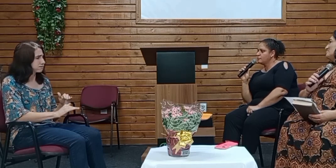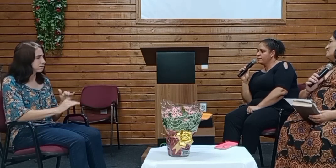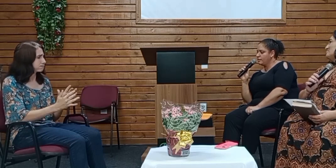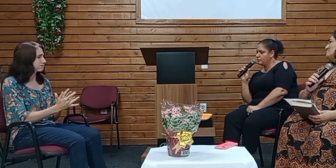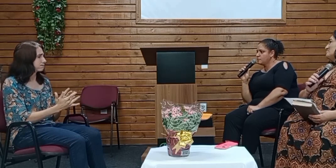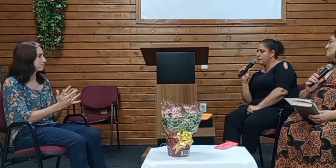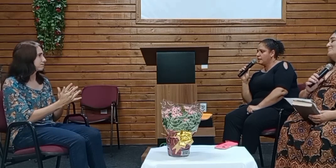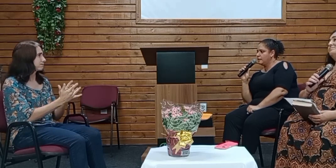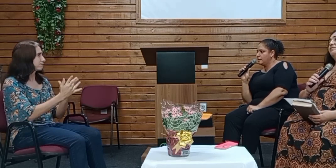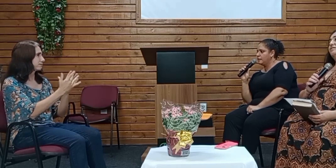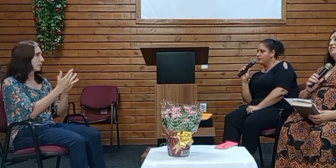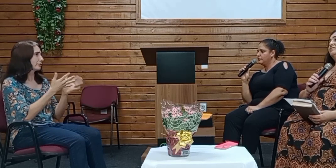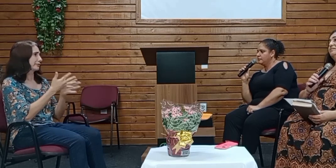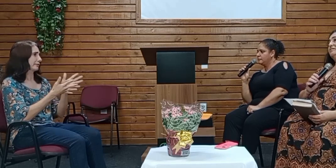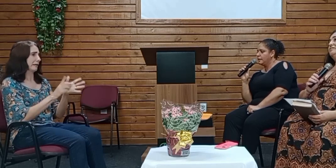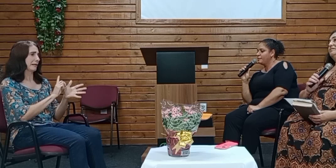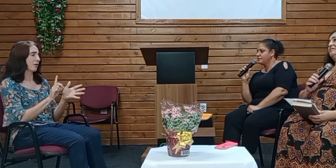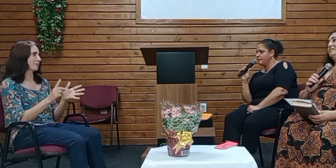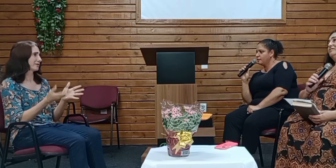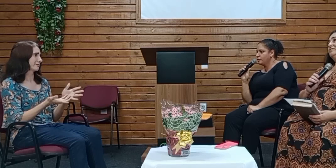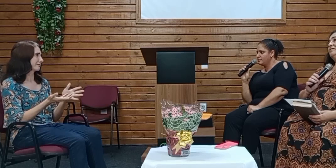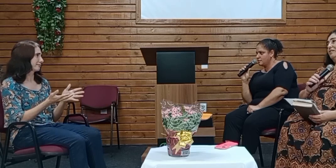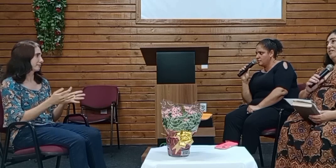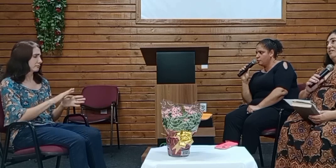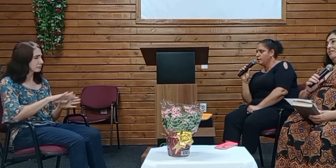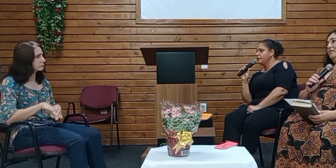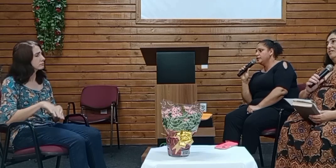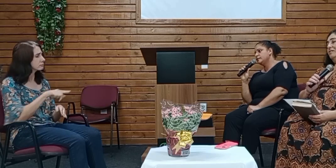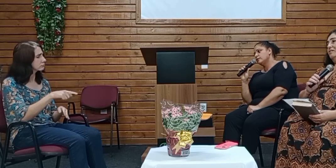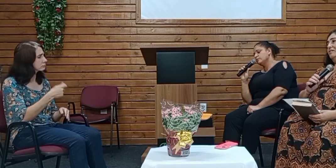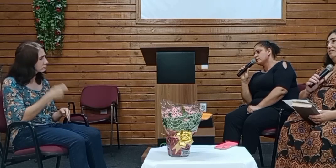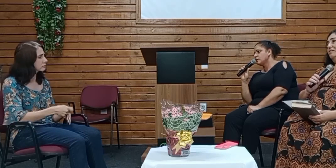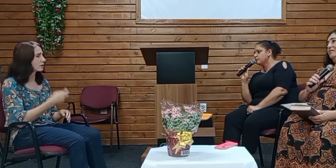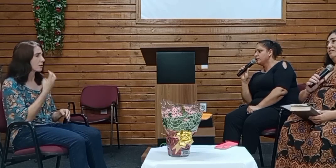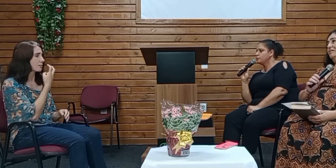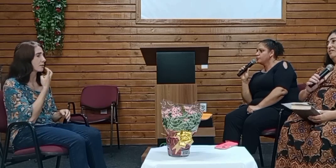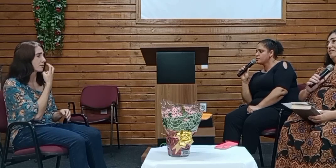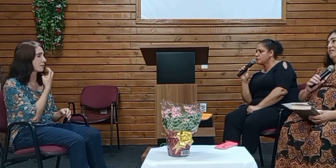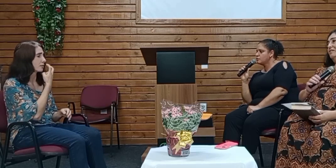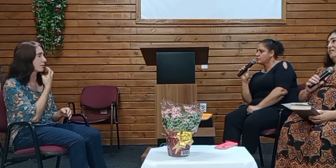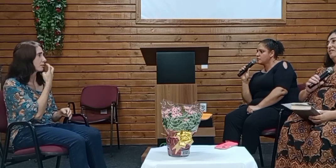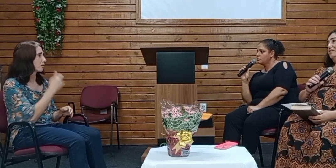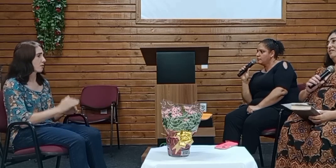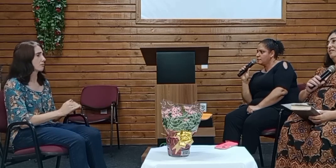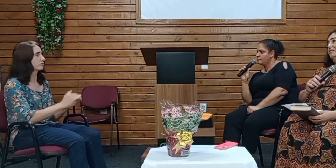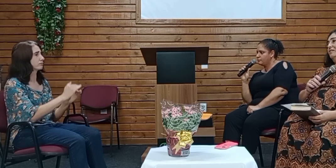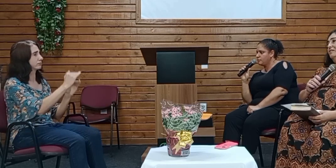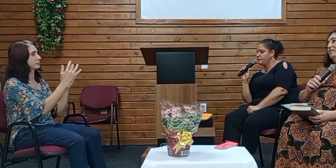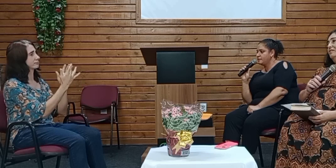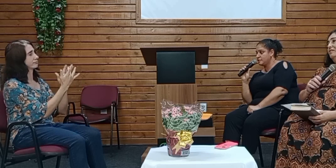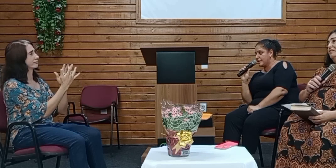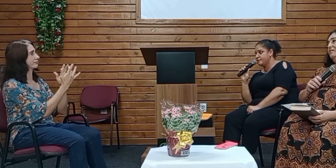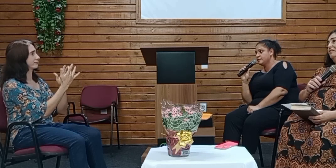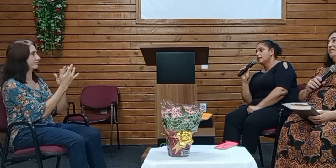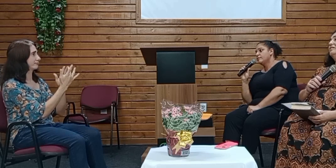são levados a aprender a oralização. E tem uns que não, tem uns que são levados a